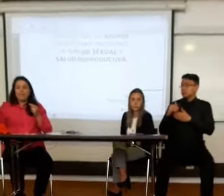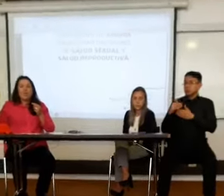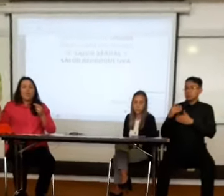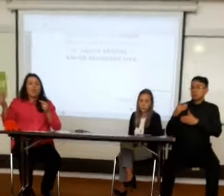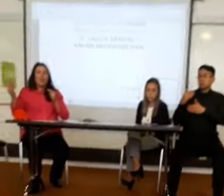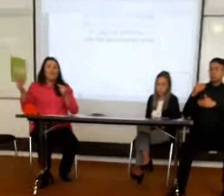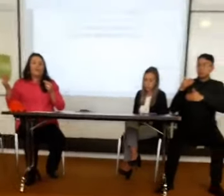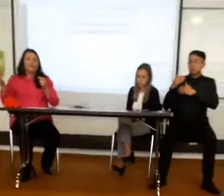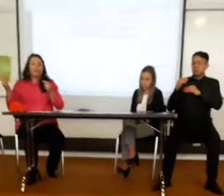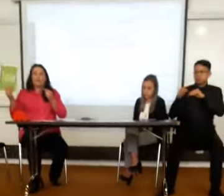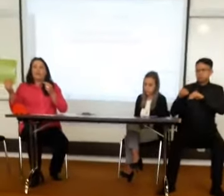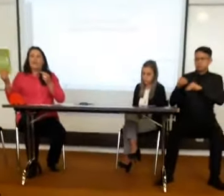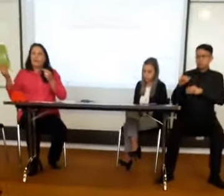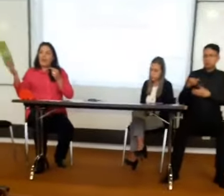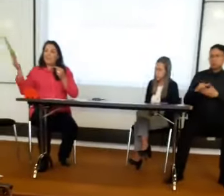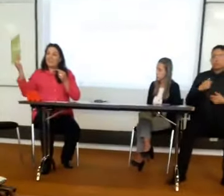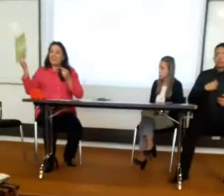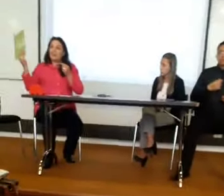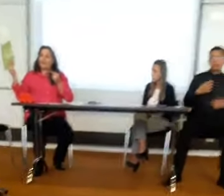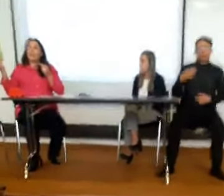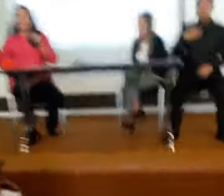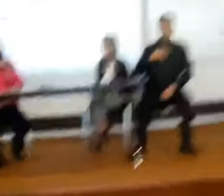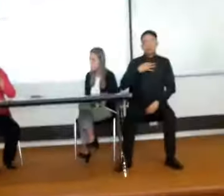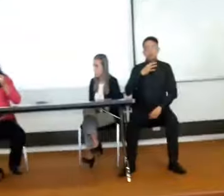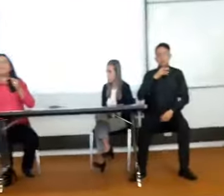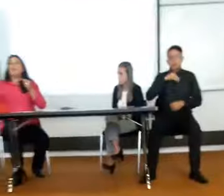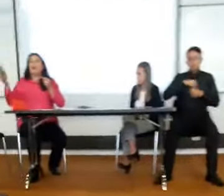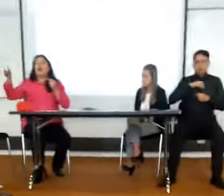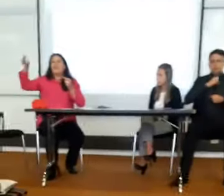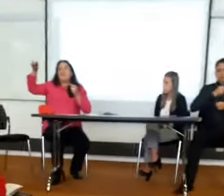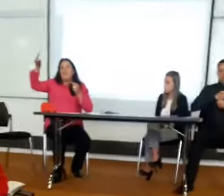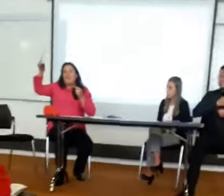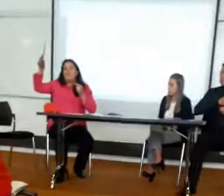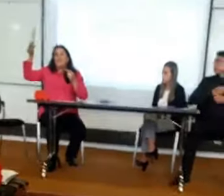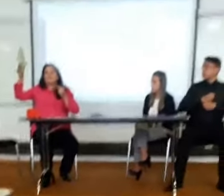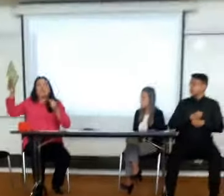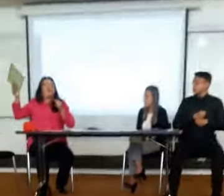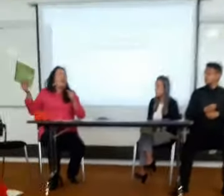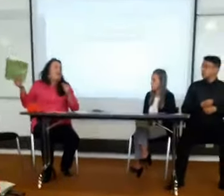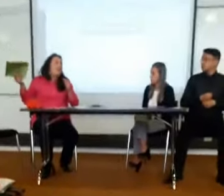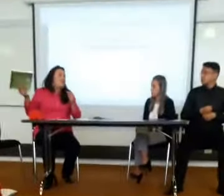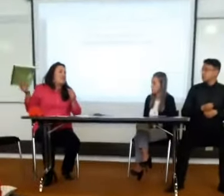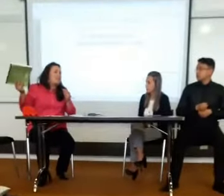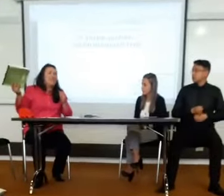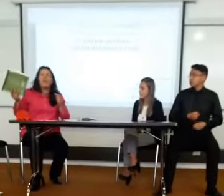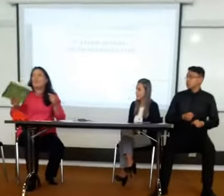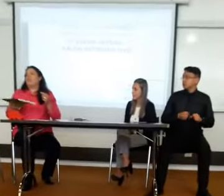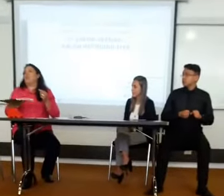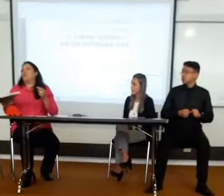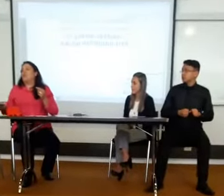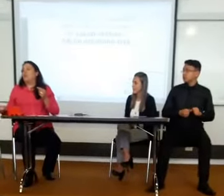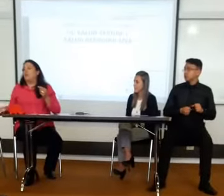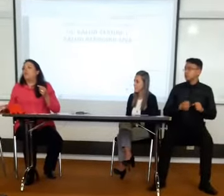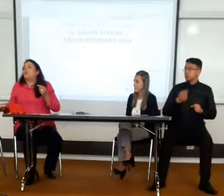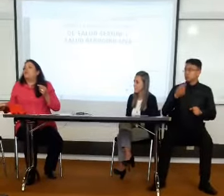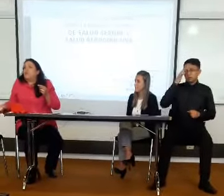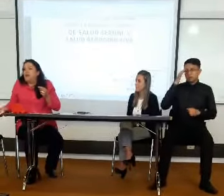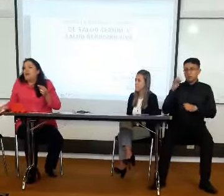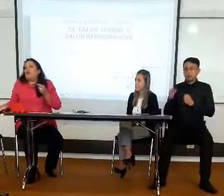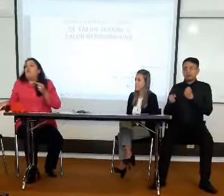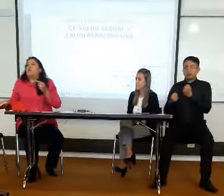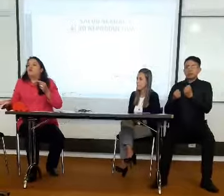Profamilia. Cuando nos contratan para hacer este producto y poner aquí lo que están hablando y lo que ustedes dicen, oiga, ¿qué es eso de los